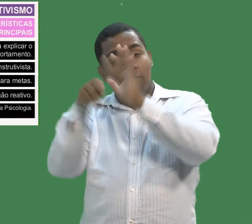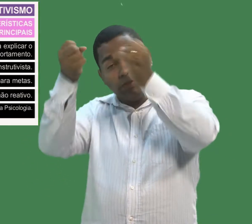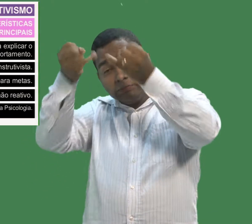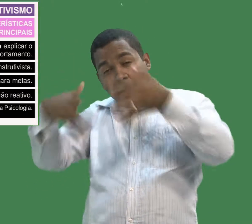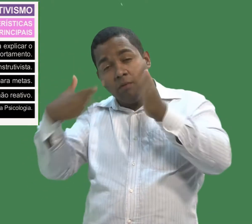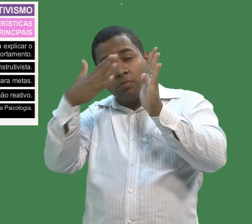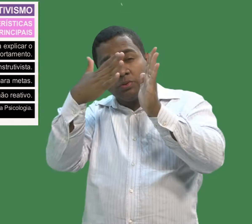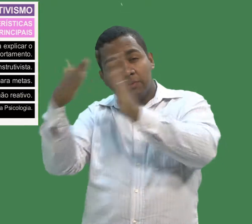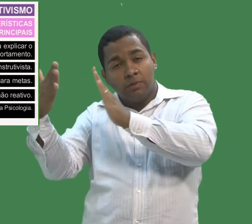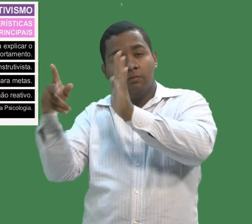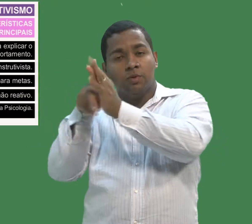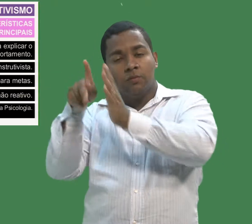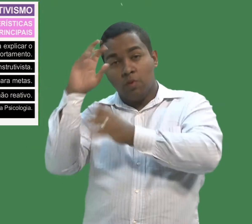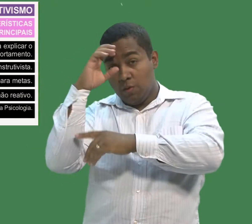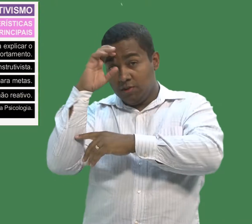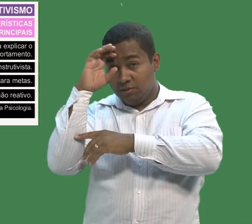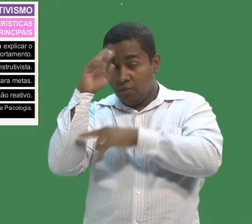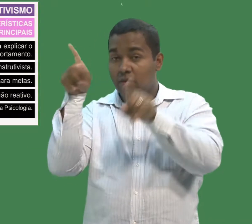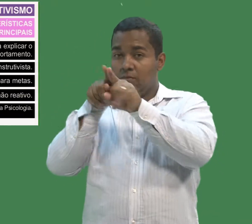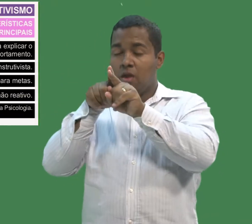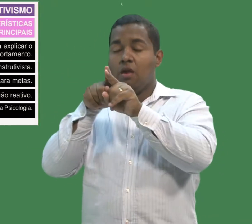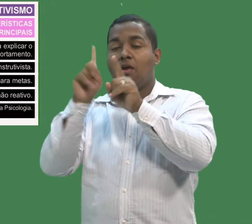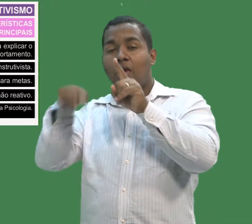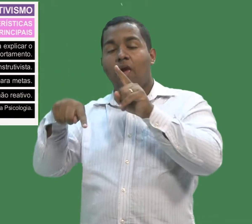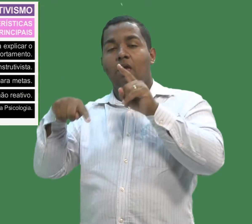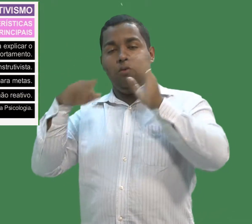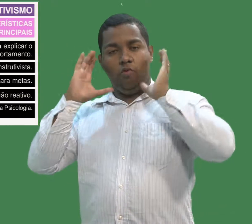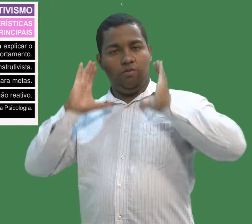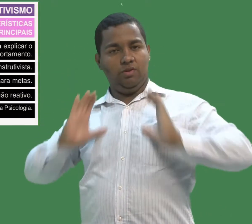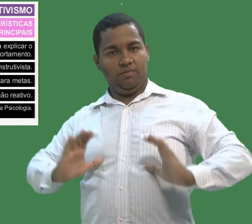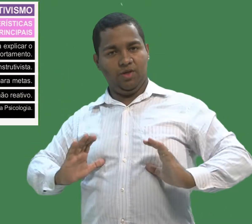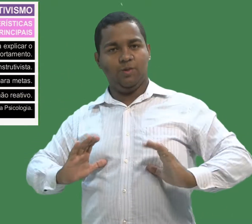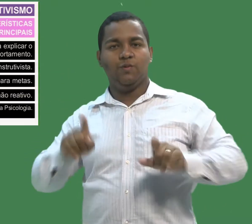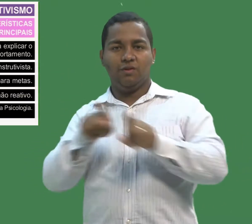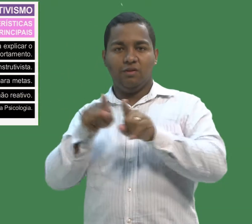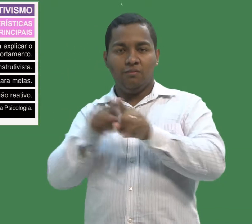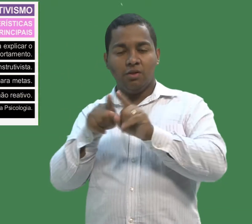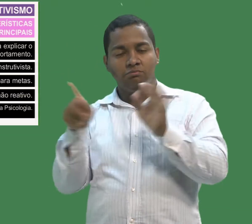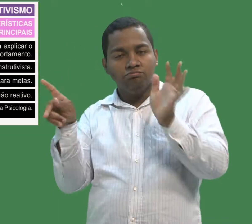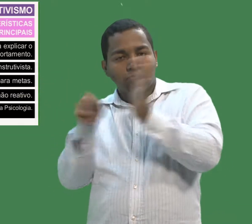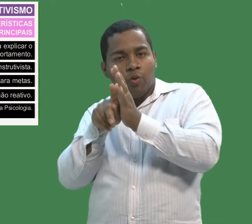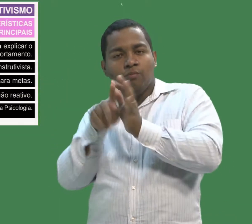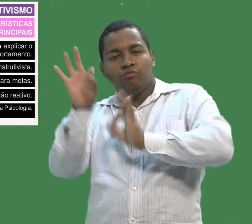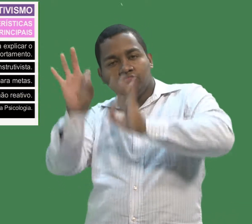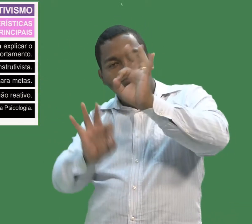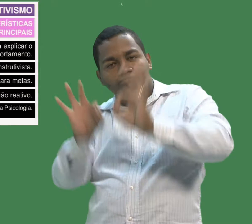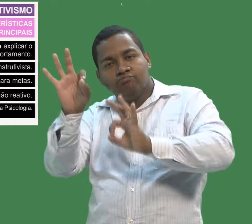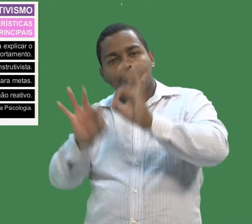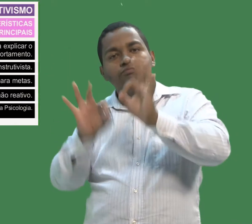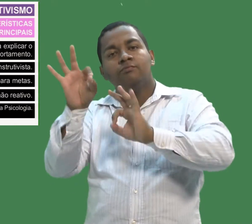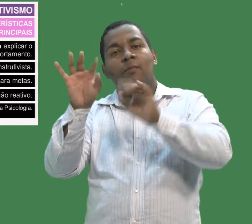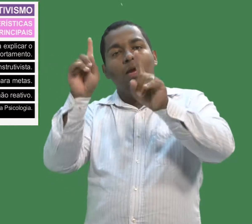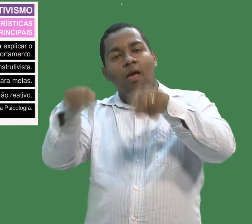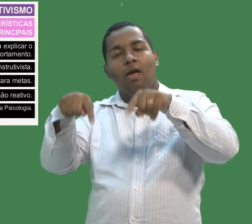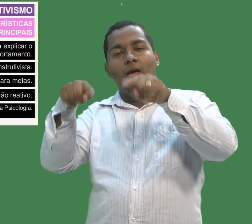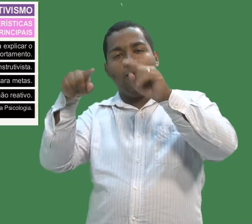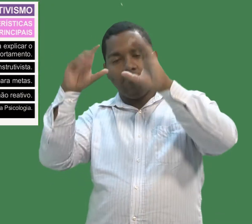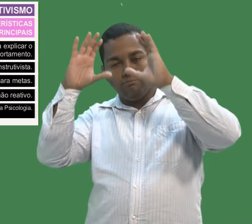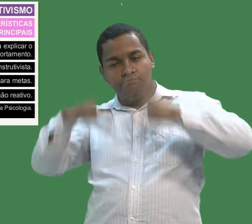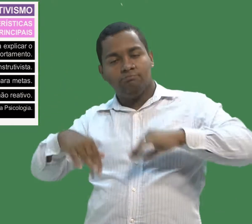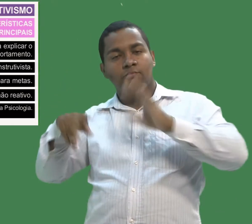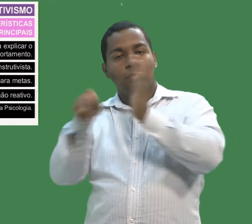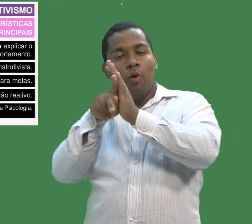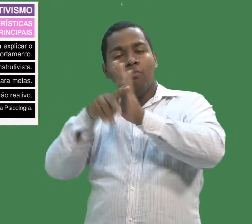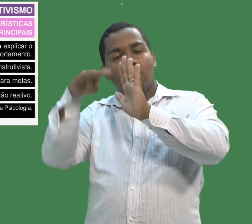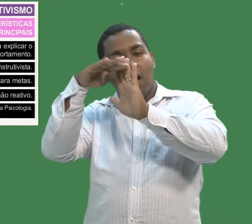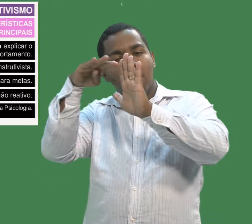visão construtivista. Comportamento humano orientado por metas, imagem de um sujeito ativo e não reativo, recupera